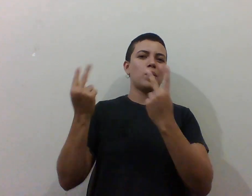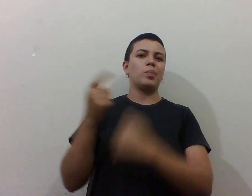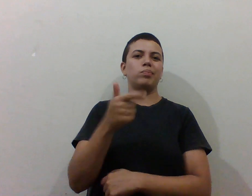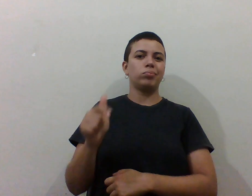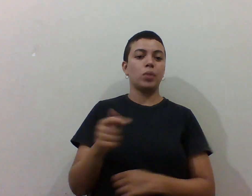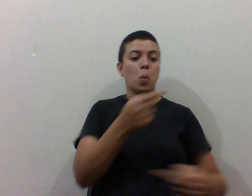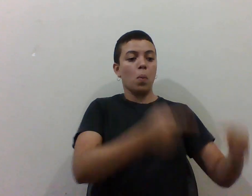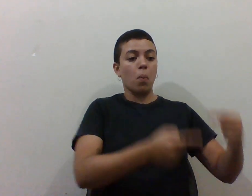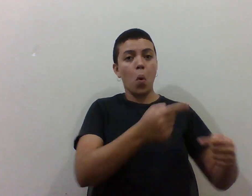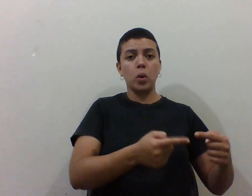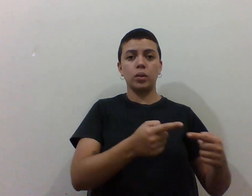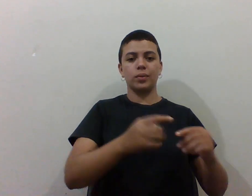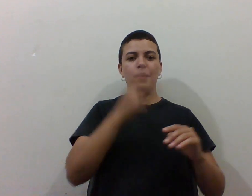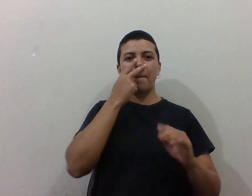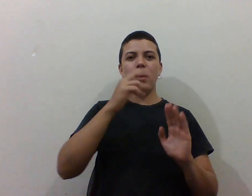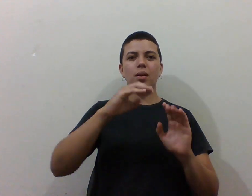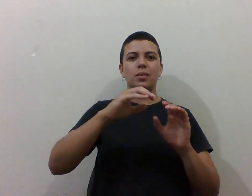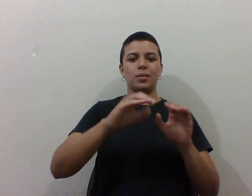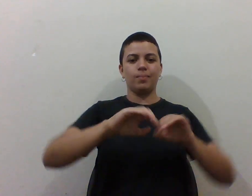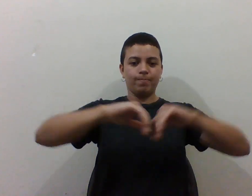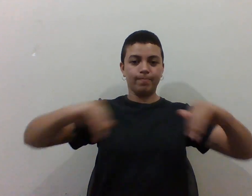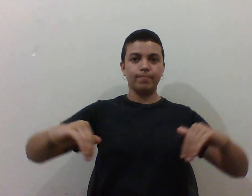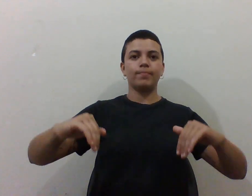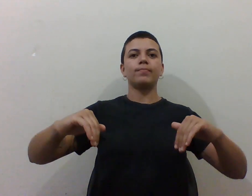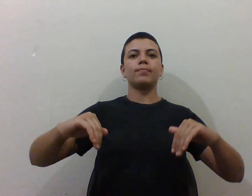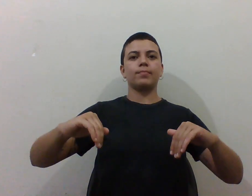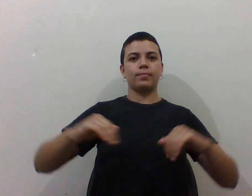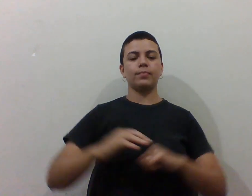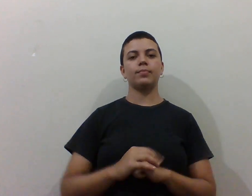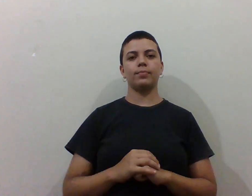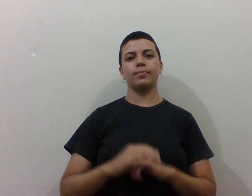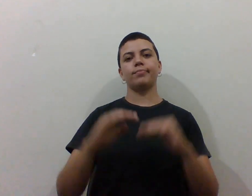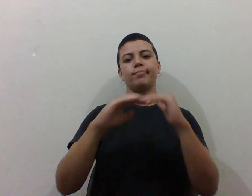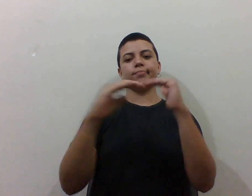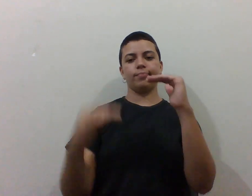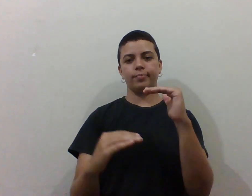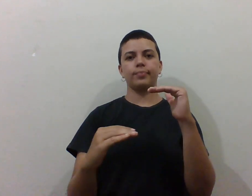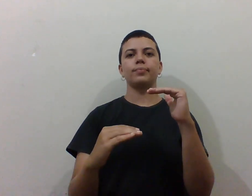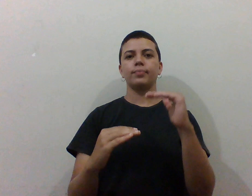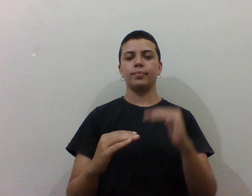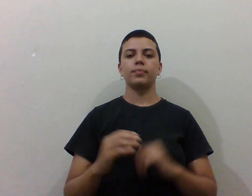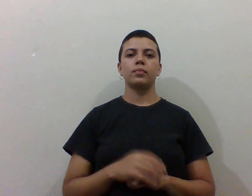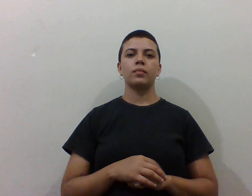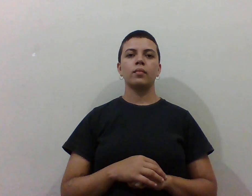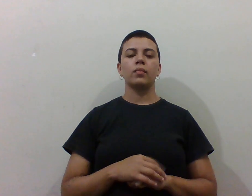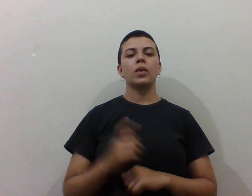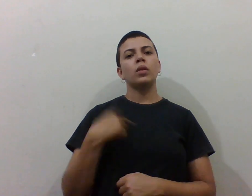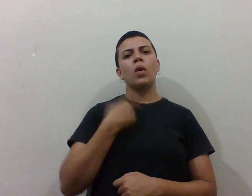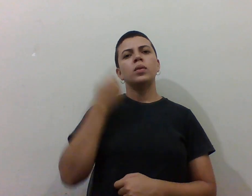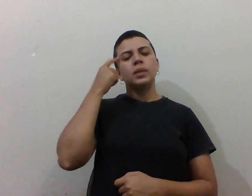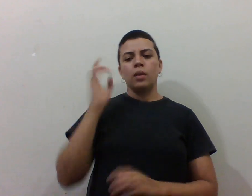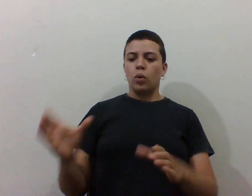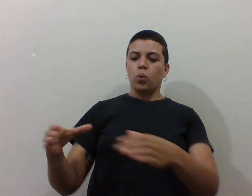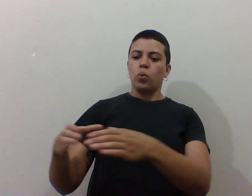espaços de poder. São minorias nessa condição de desigualdade estruturante. Quando a gente pensa nessas minorias marcadas